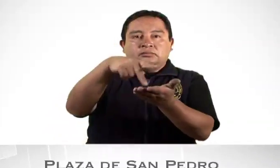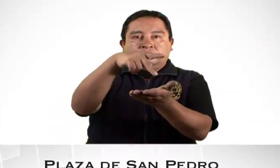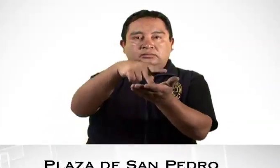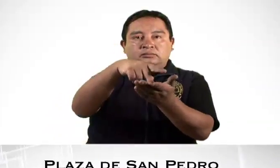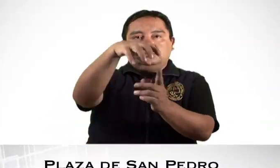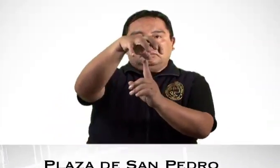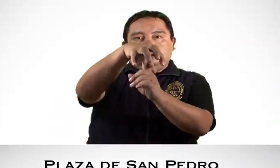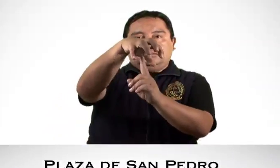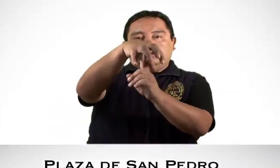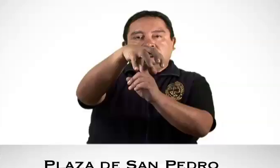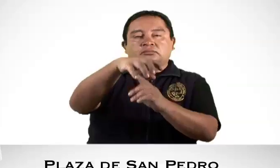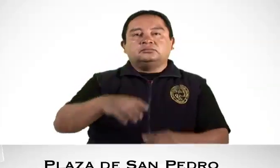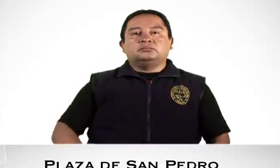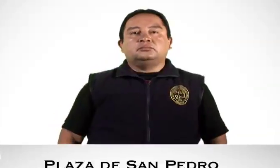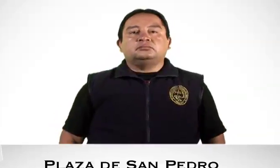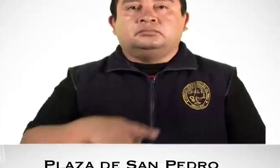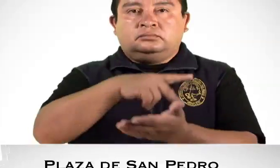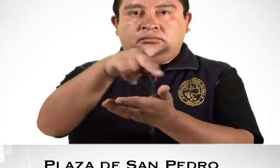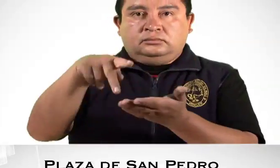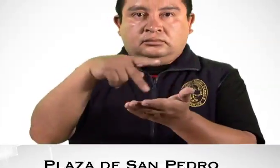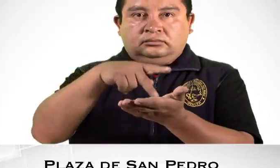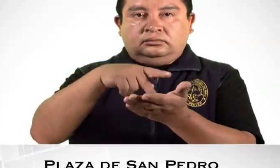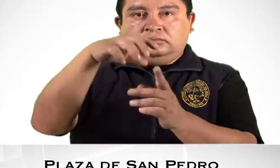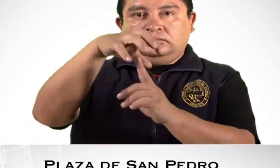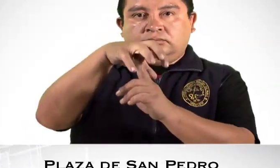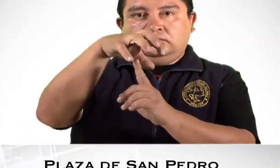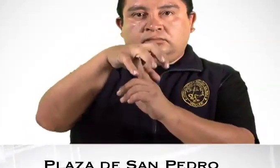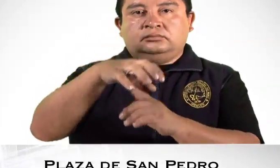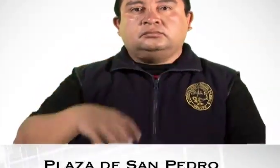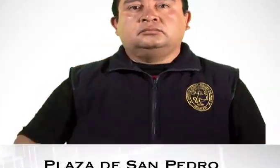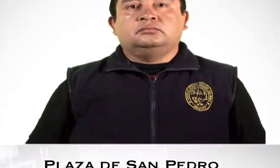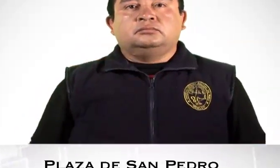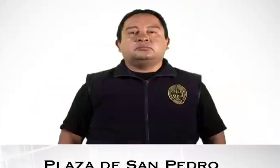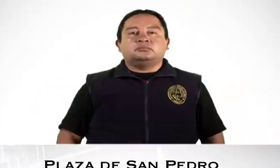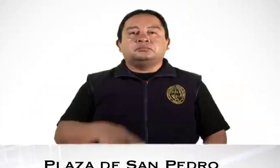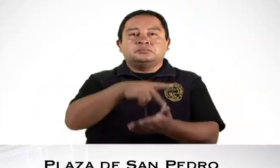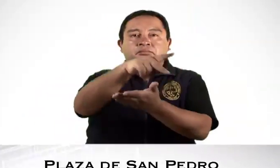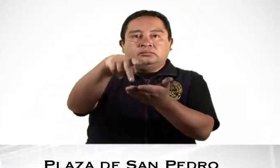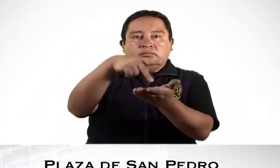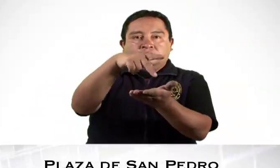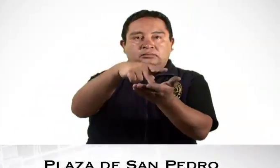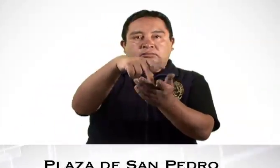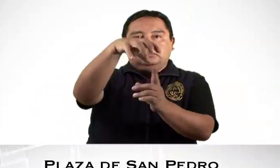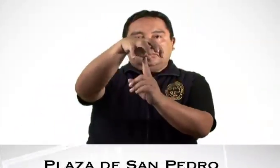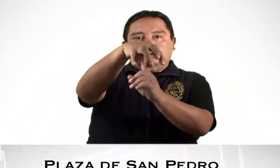Plaza San Pedro. Plaza San Pedro. Plaza San Pedro.